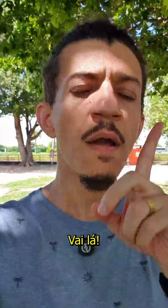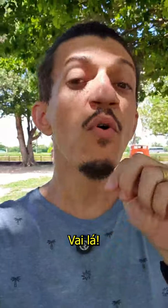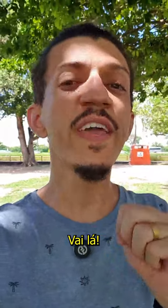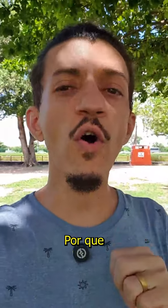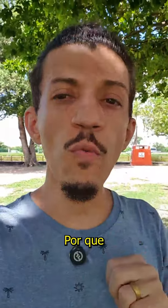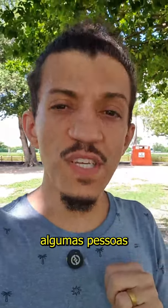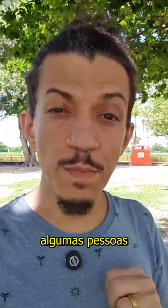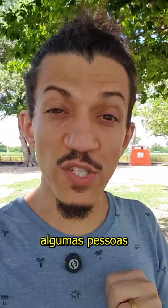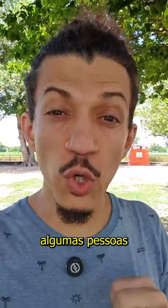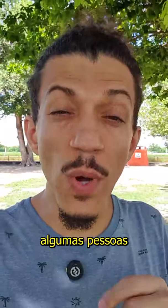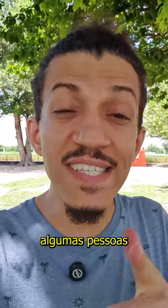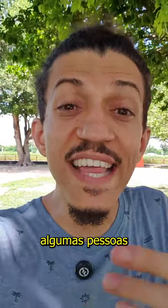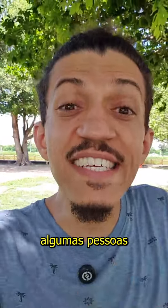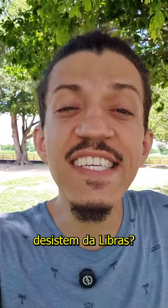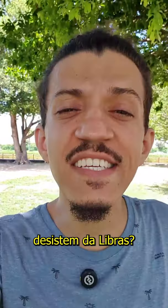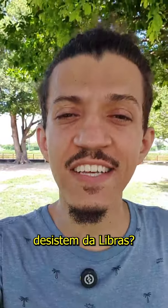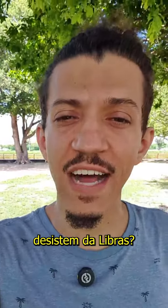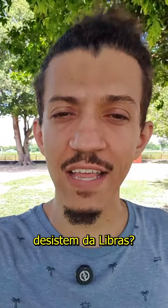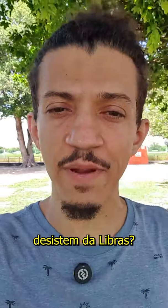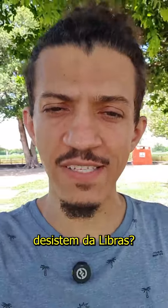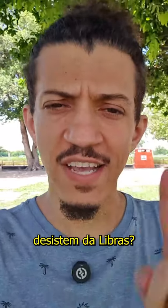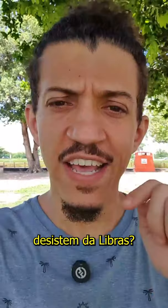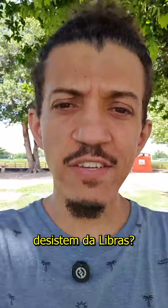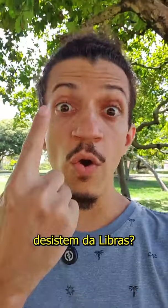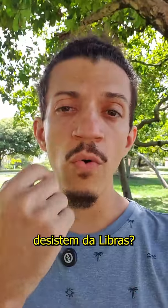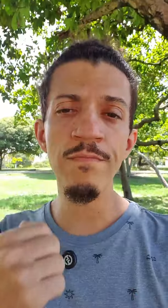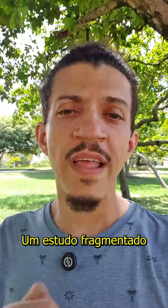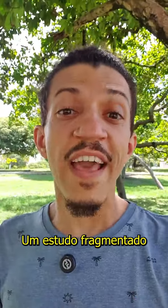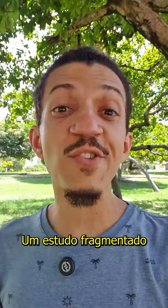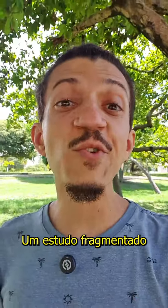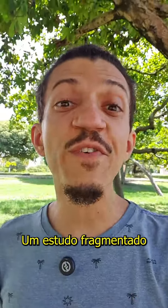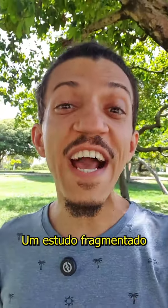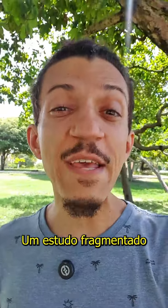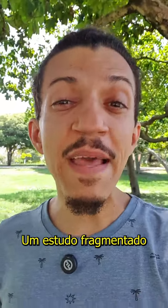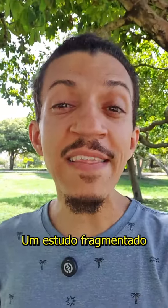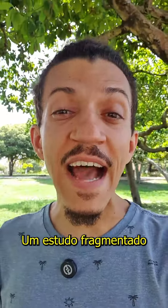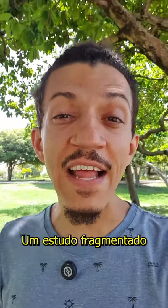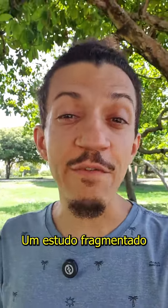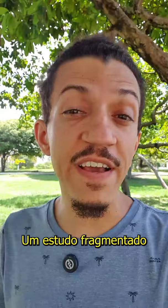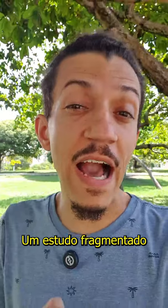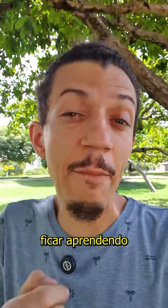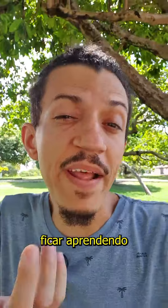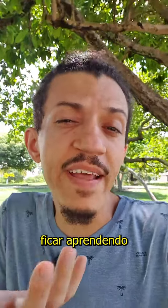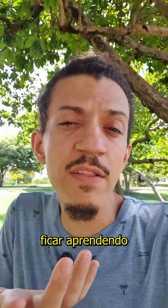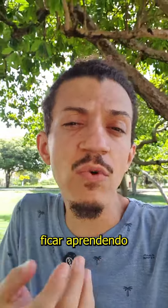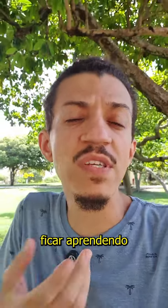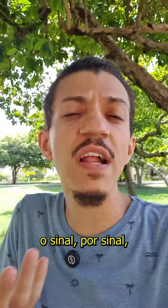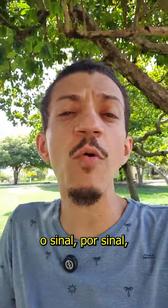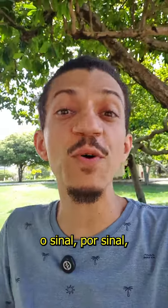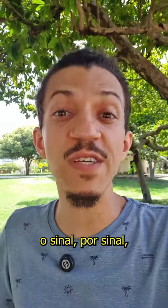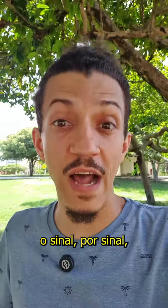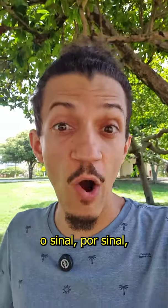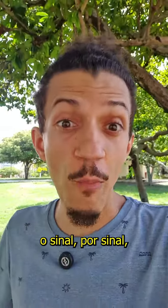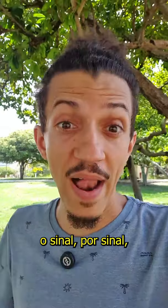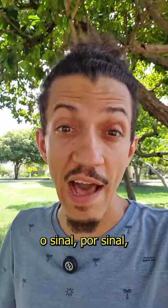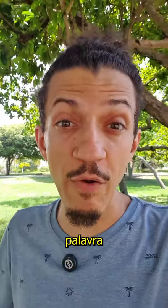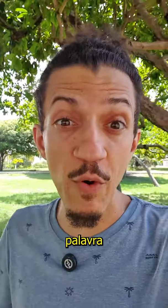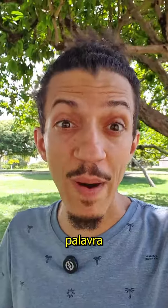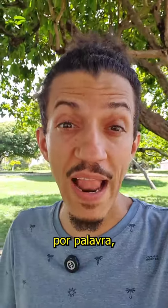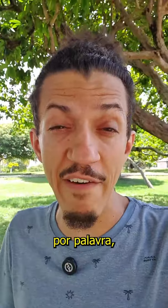Por que algumas pessoas desistem da Libras? Erro 1, estudo fragmentado, ficar aprendendo sinal por sinal, palavra por